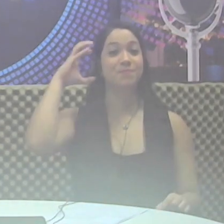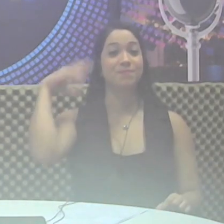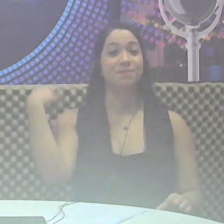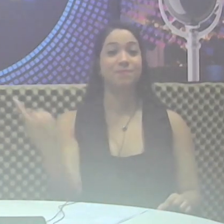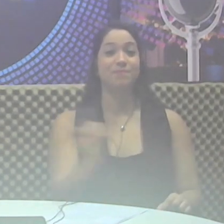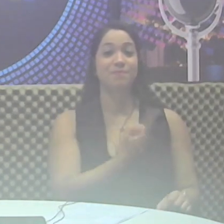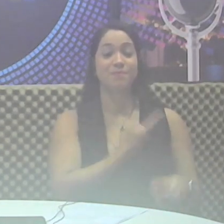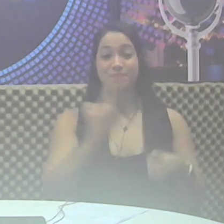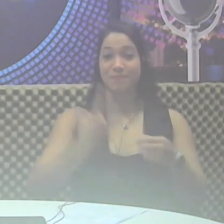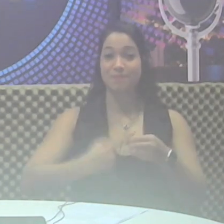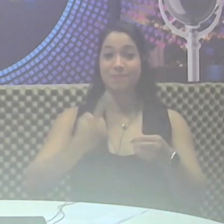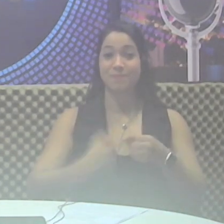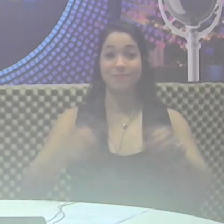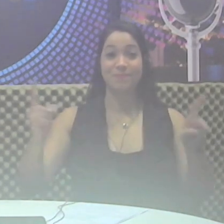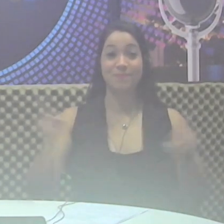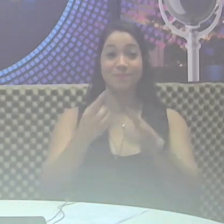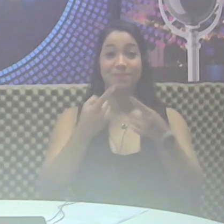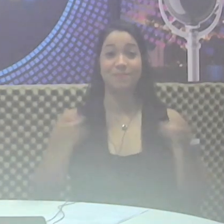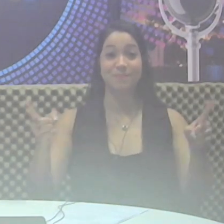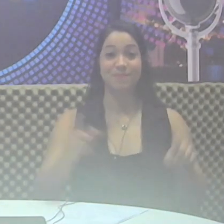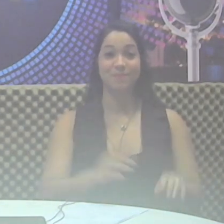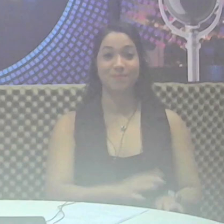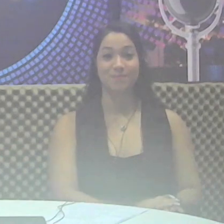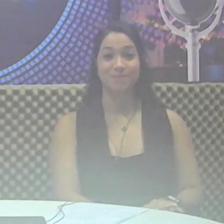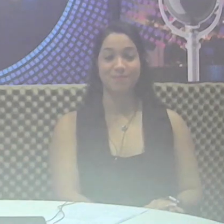Rádio Nossa Cidade.